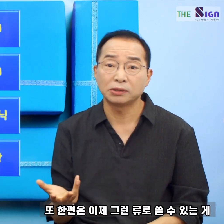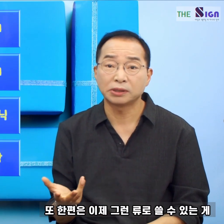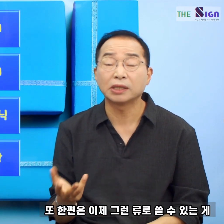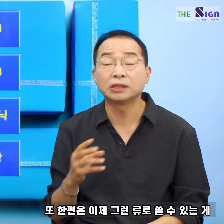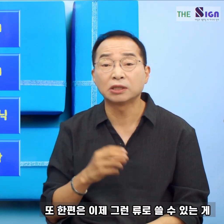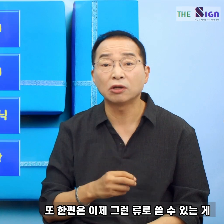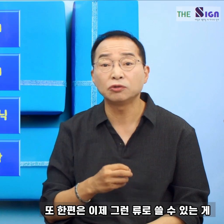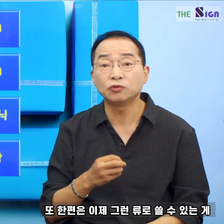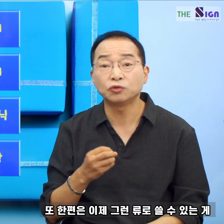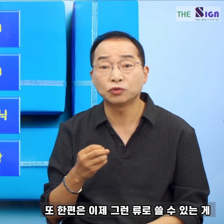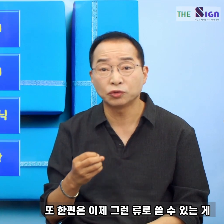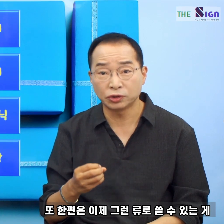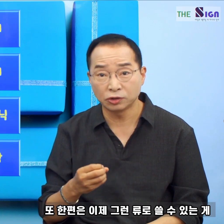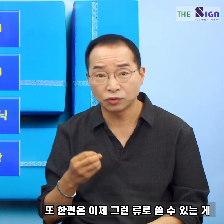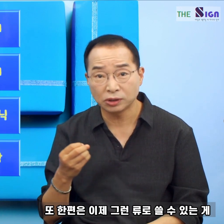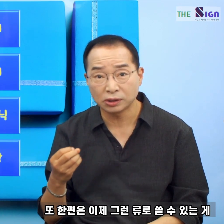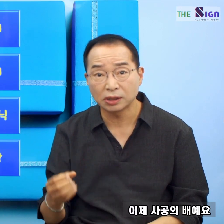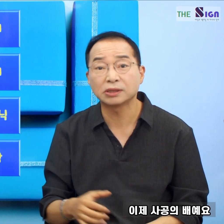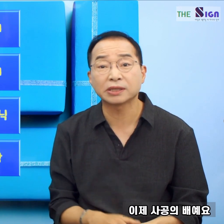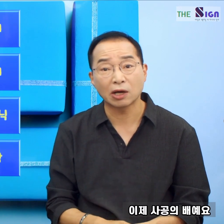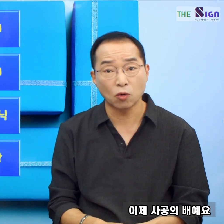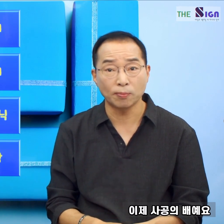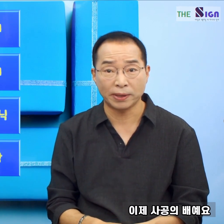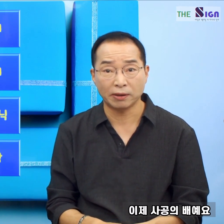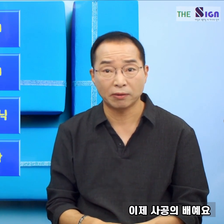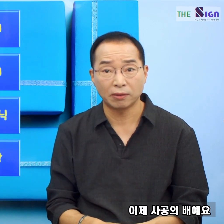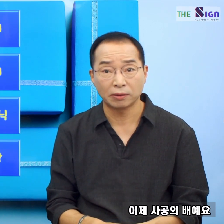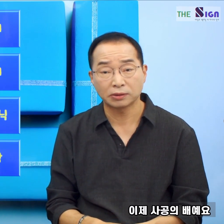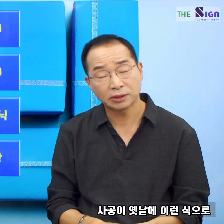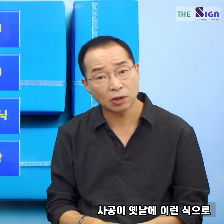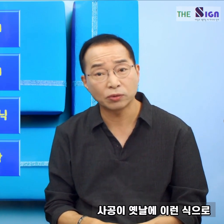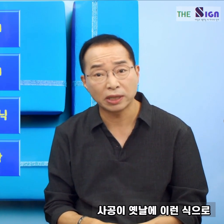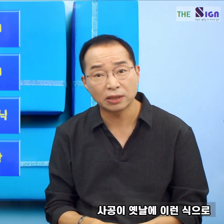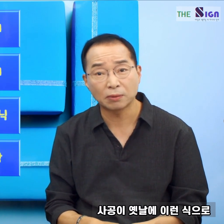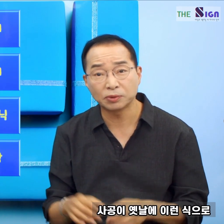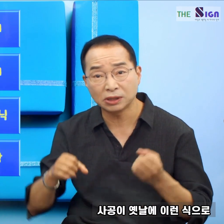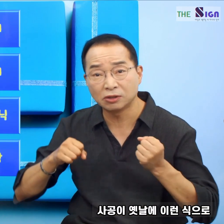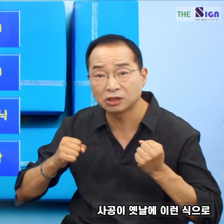이제 그런 류로 쓸 수 있는 게 이제 사공배예요. 사공이 옛날 보면 이런 식으로,